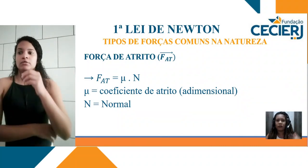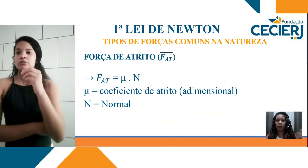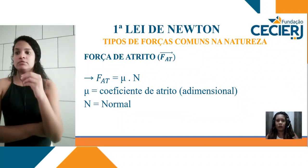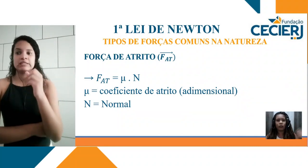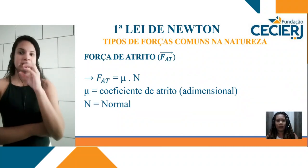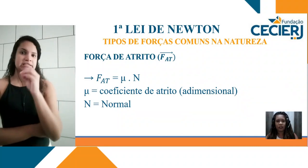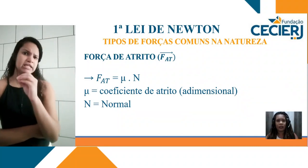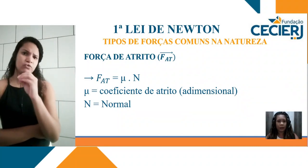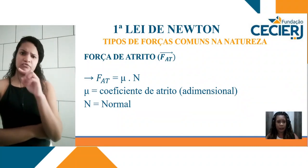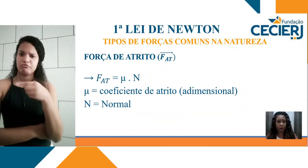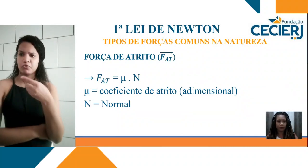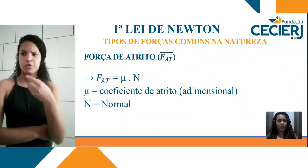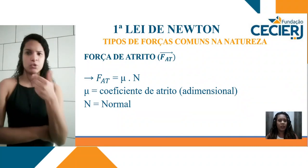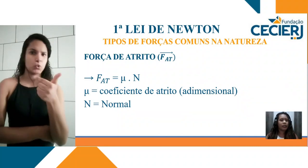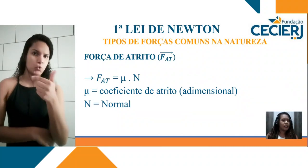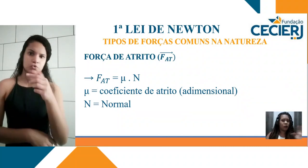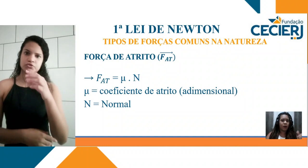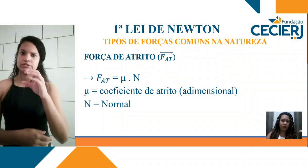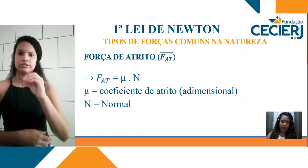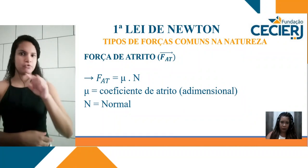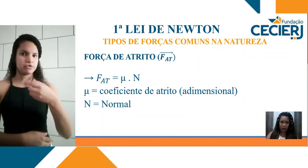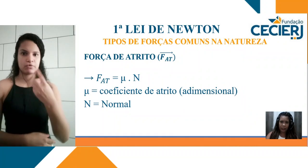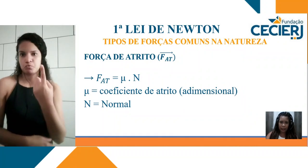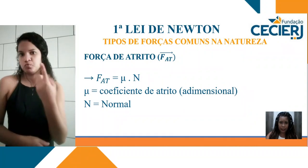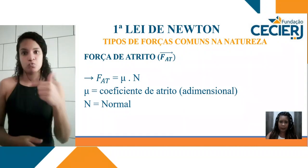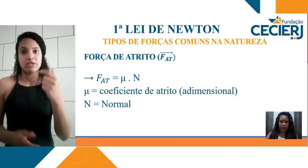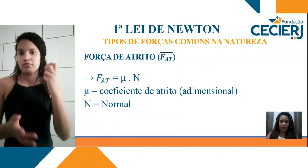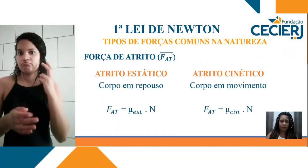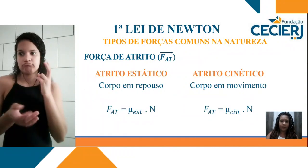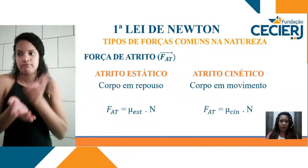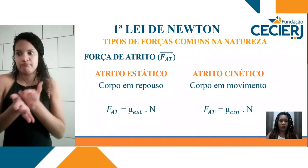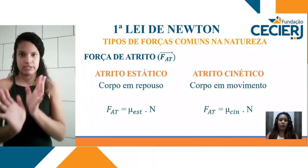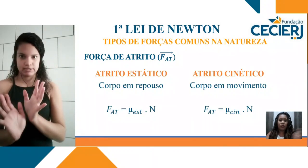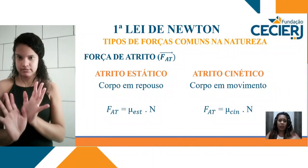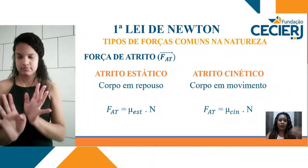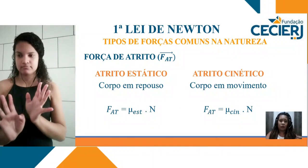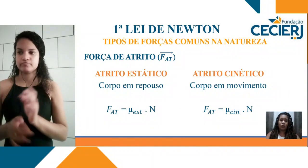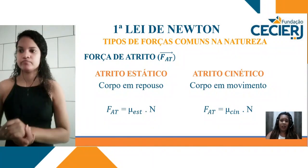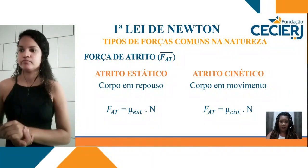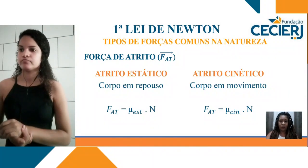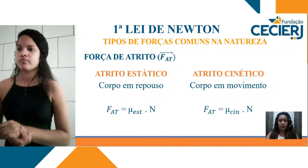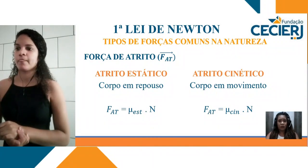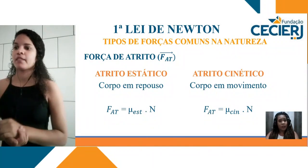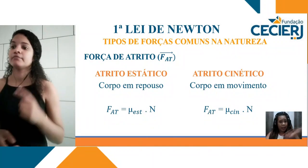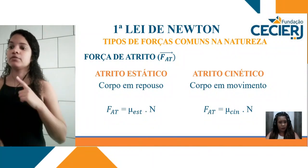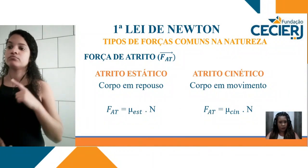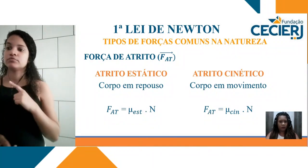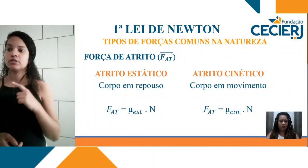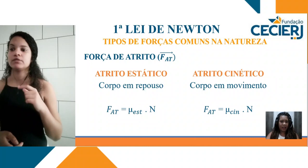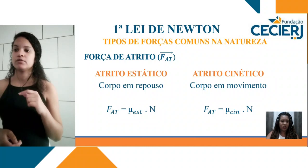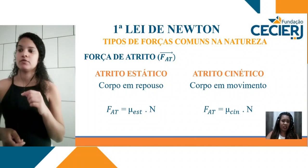0,1, 0,2, vai de 0 até 1. E N é a normal que você acabou de conhecer aqui atrás. Como a gente tem o atrito estático e atrito